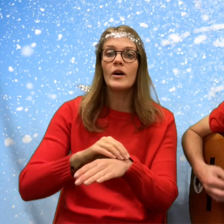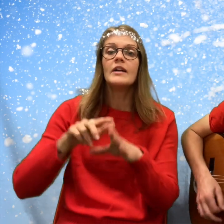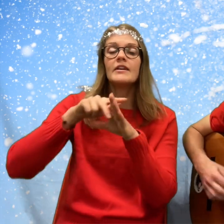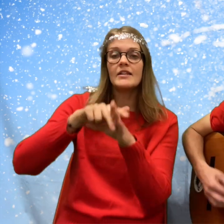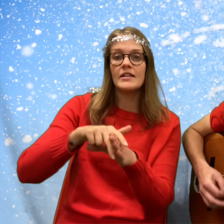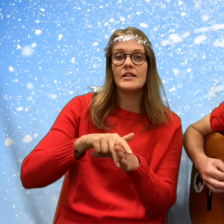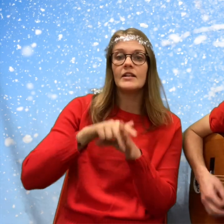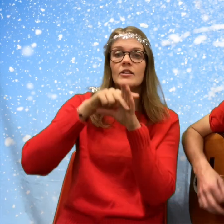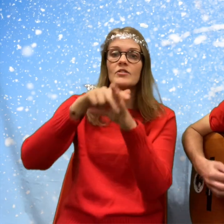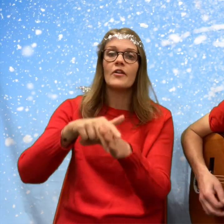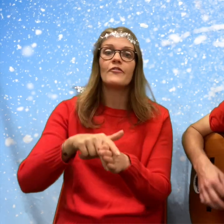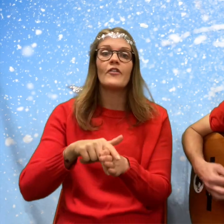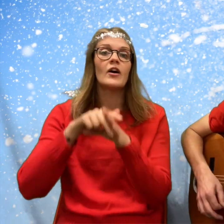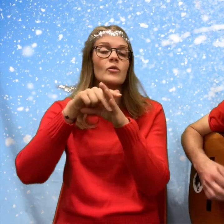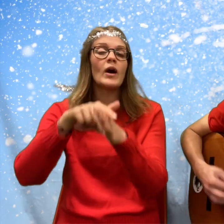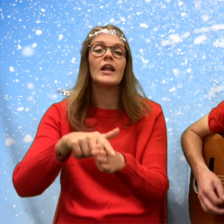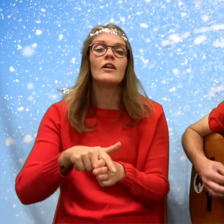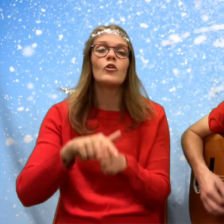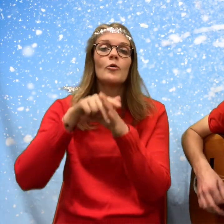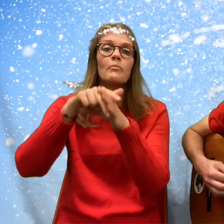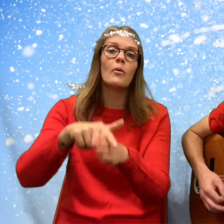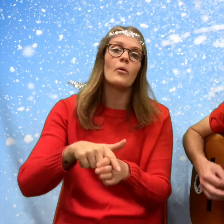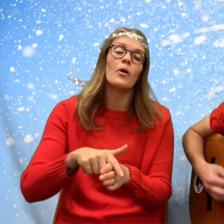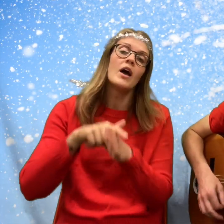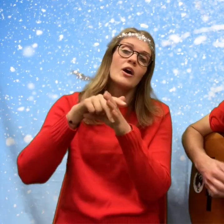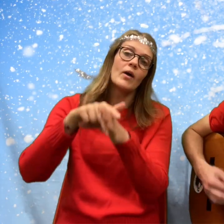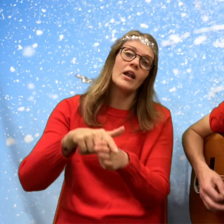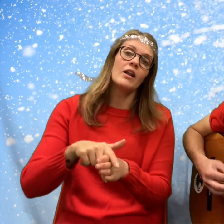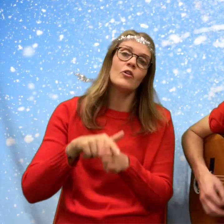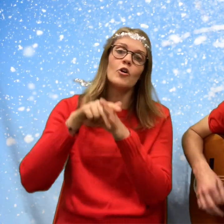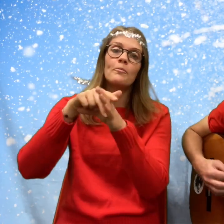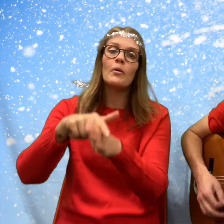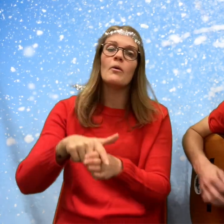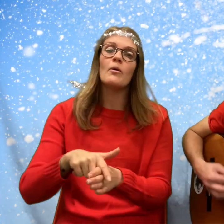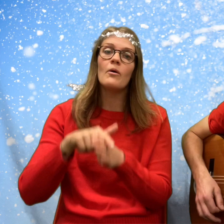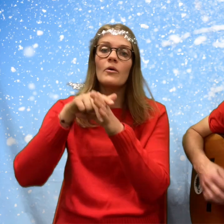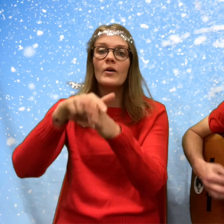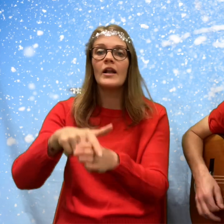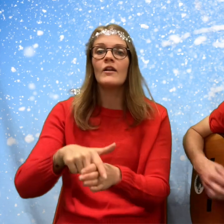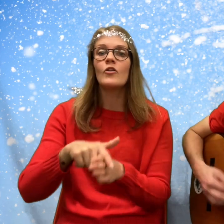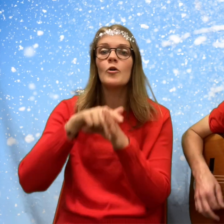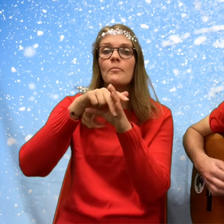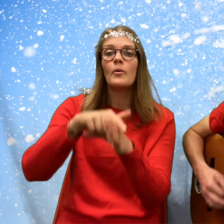apelgrå. Då rider vi Staffan själv upp på, själv upp på.